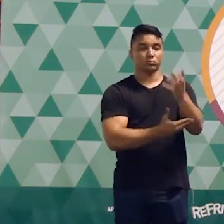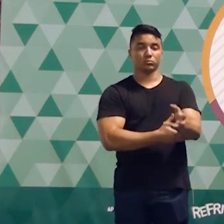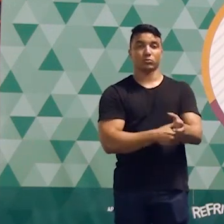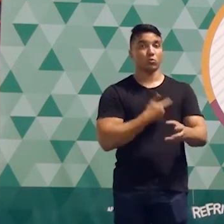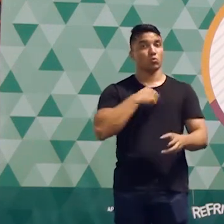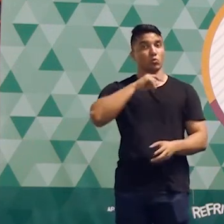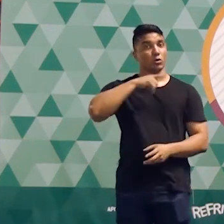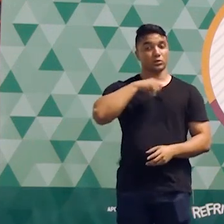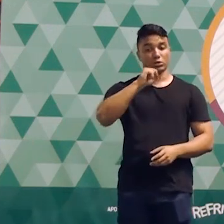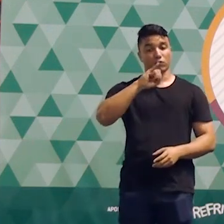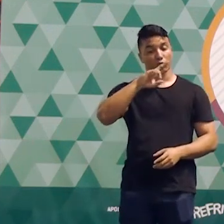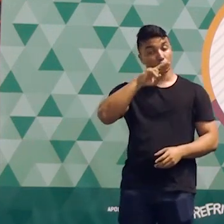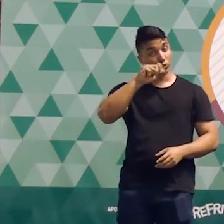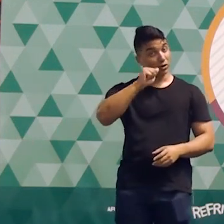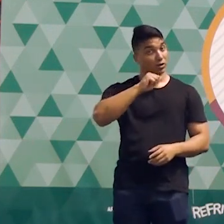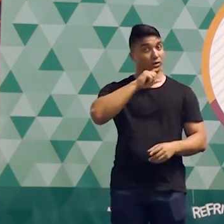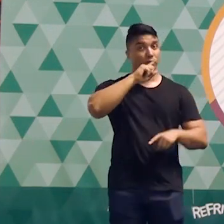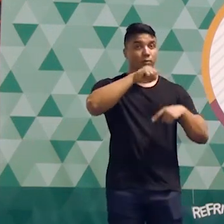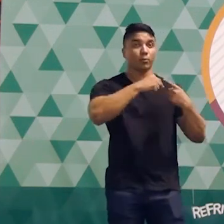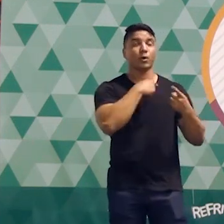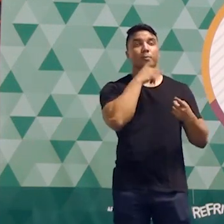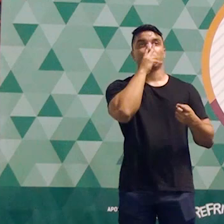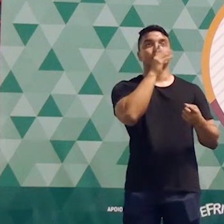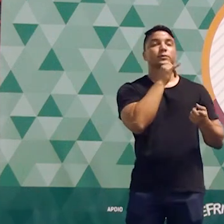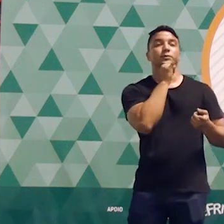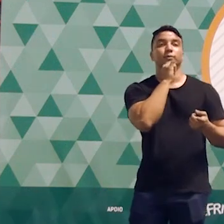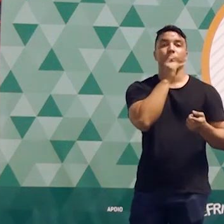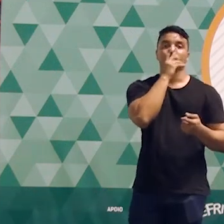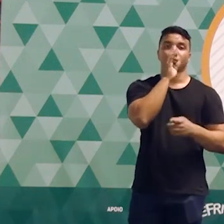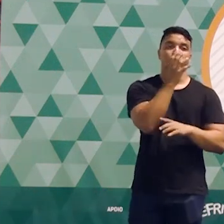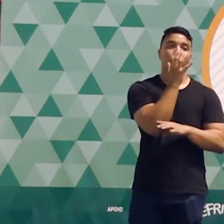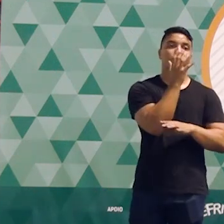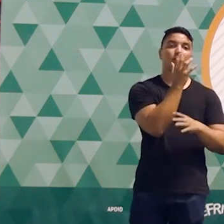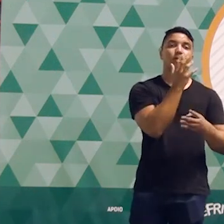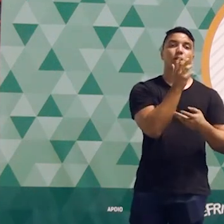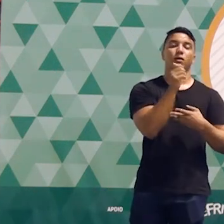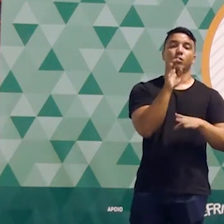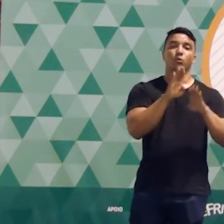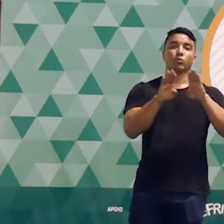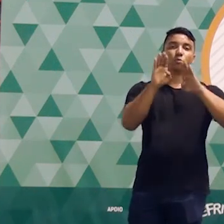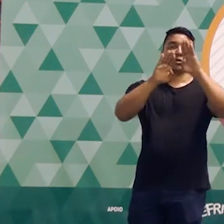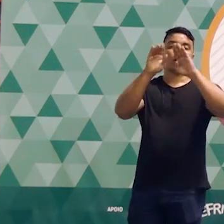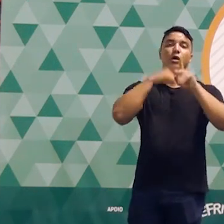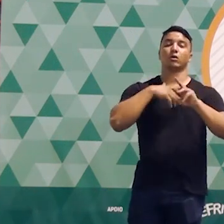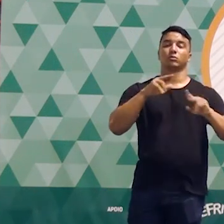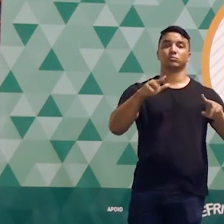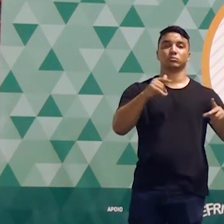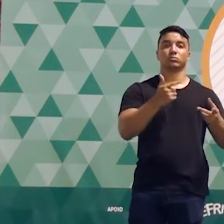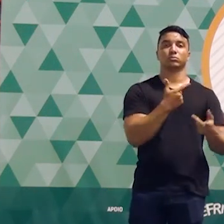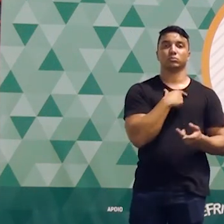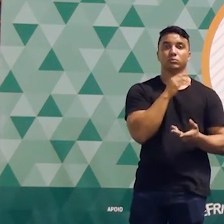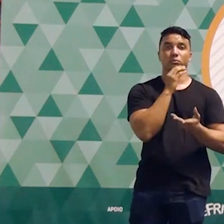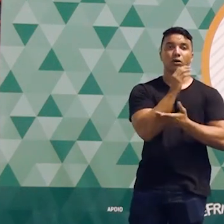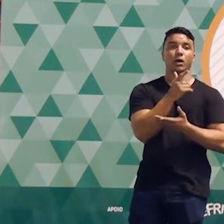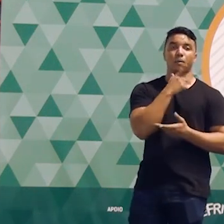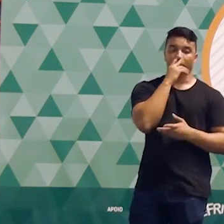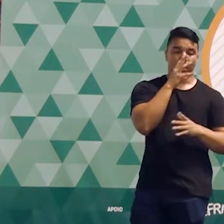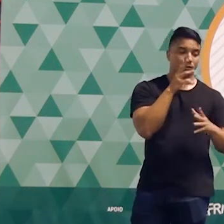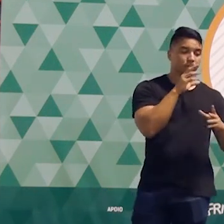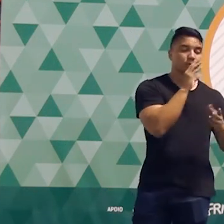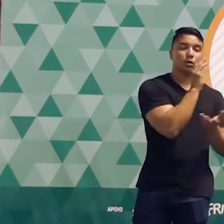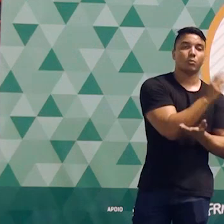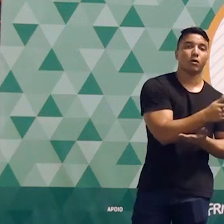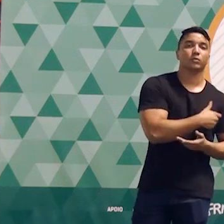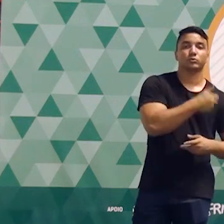vai confundir silvicultura com você plantar árvore para preservar, entendeu? Derrubaram as árvores da Amazônia, vamos